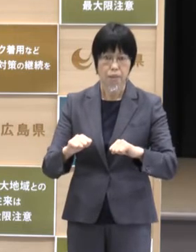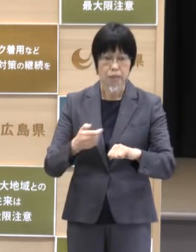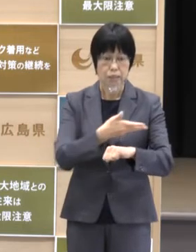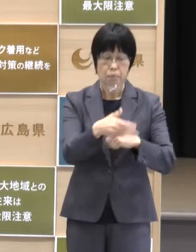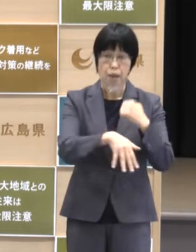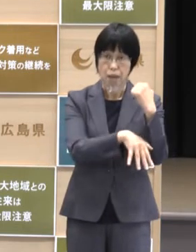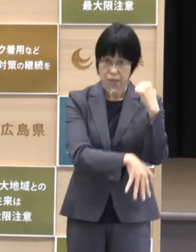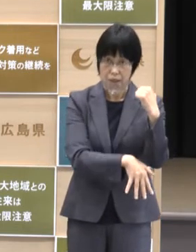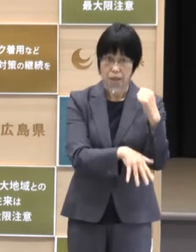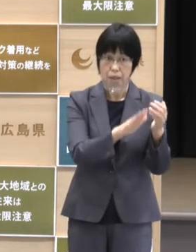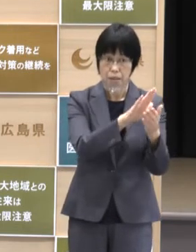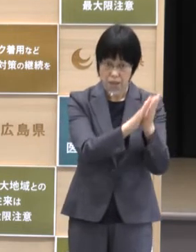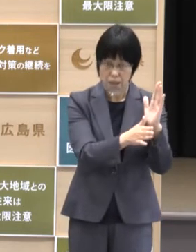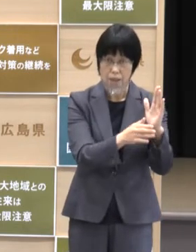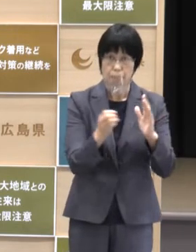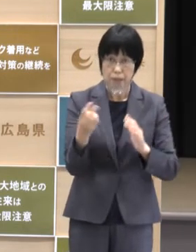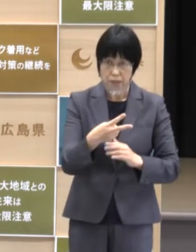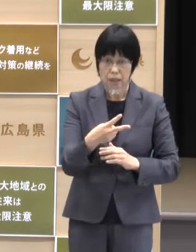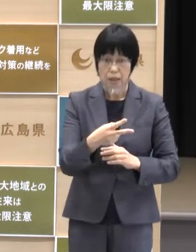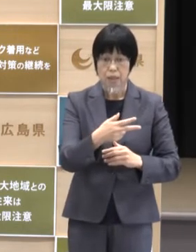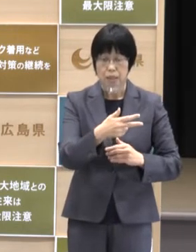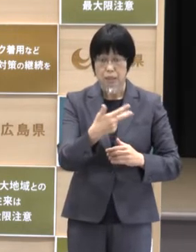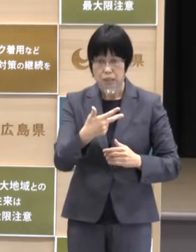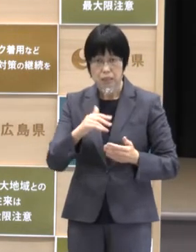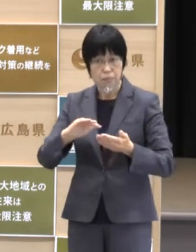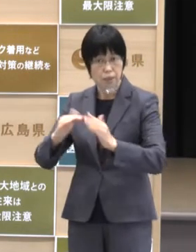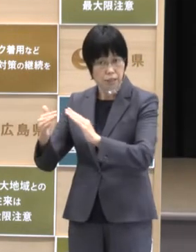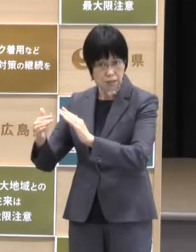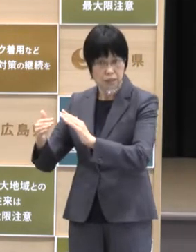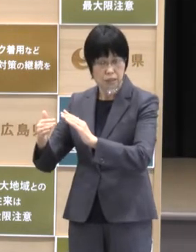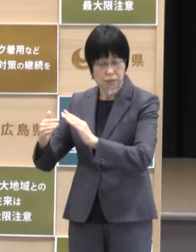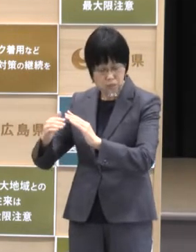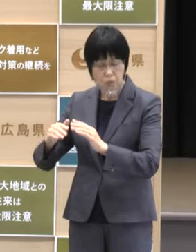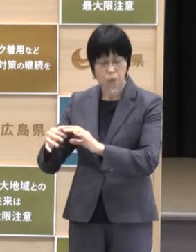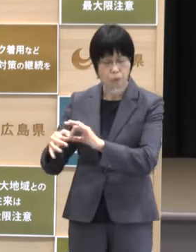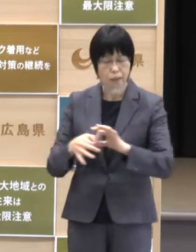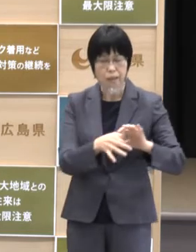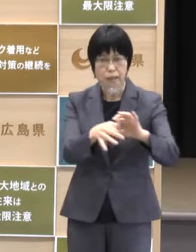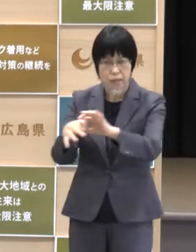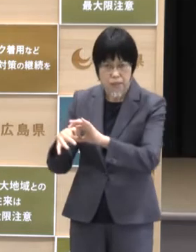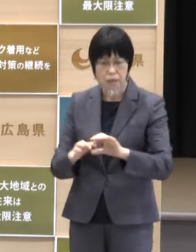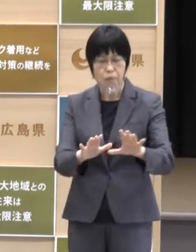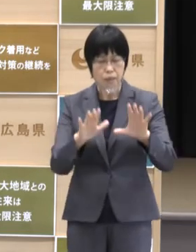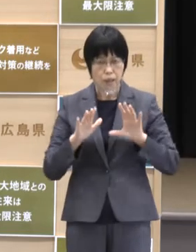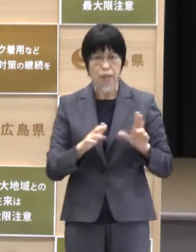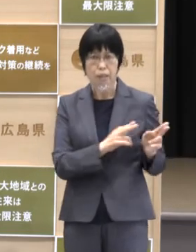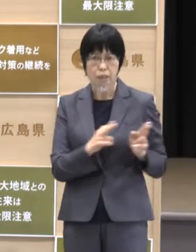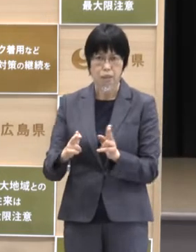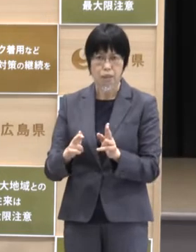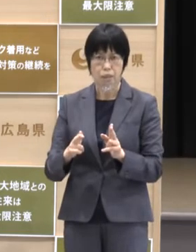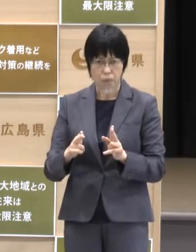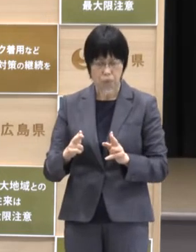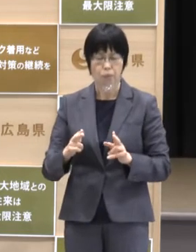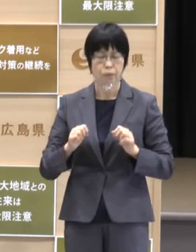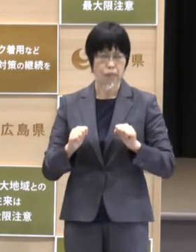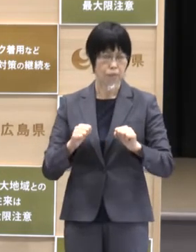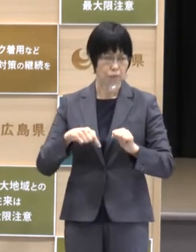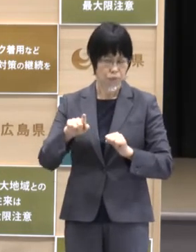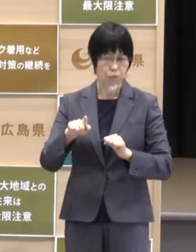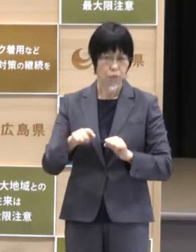根県あるいは市長と連携して受け入れ体制の充実を図っていくと、それを通じて